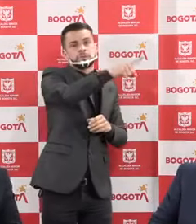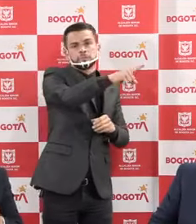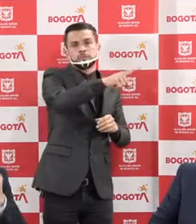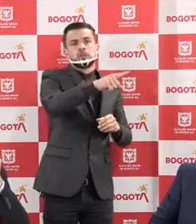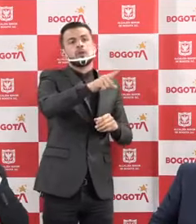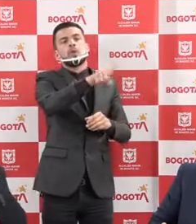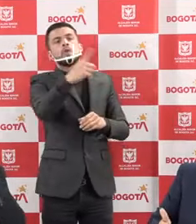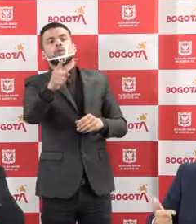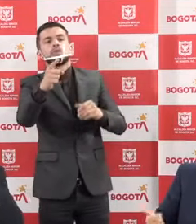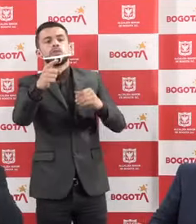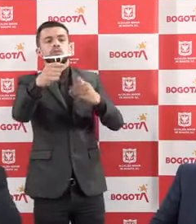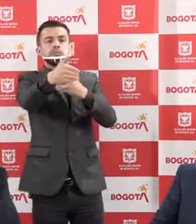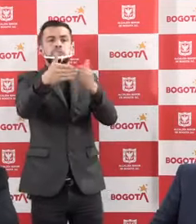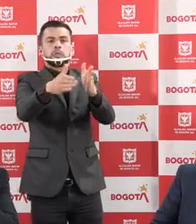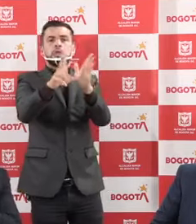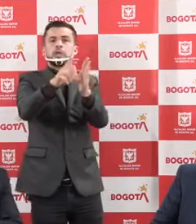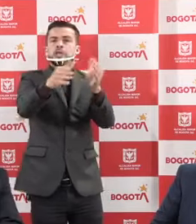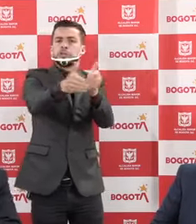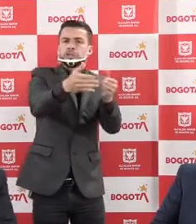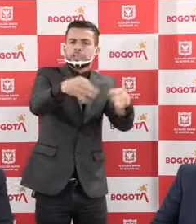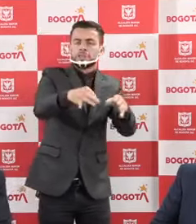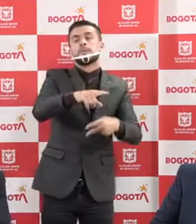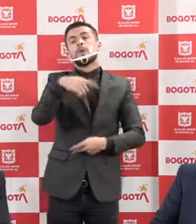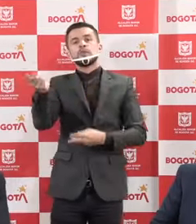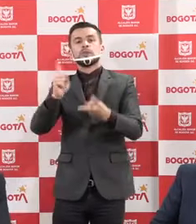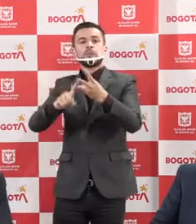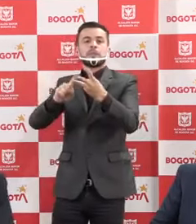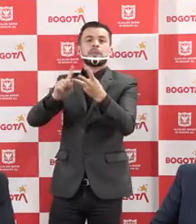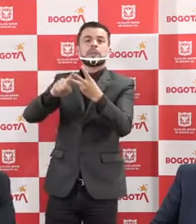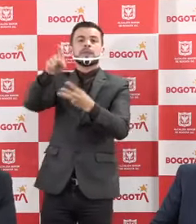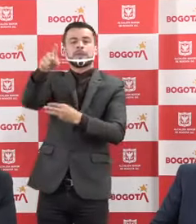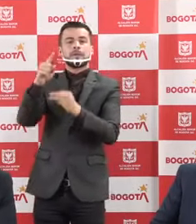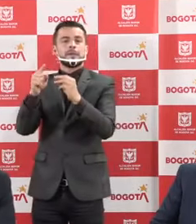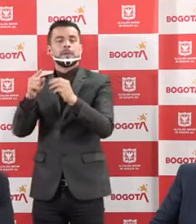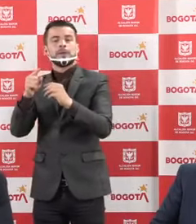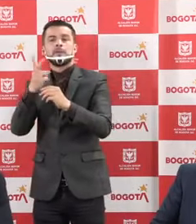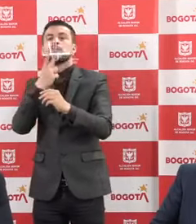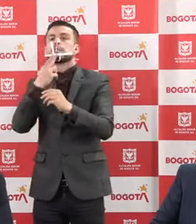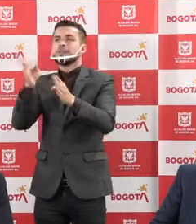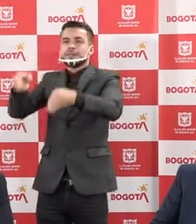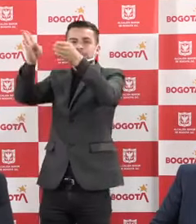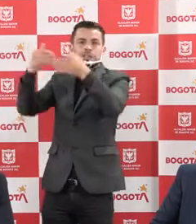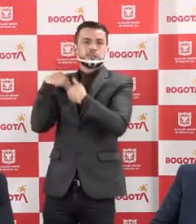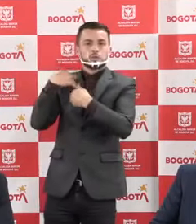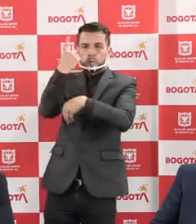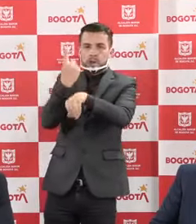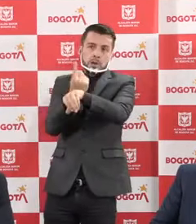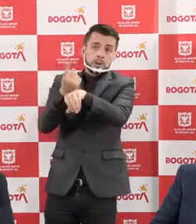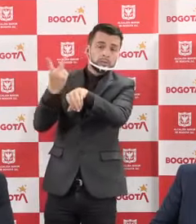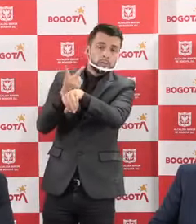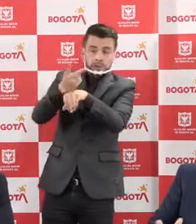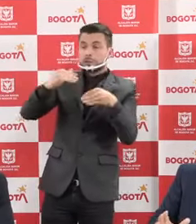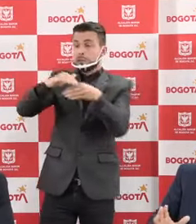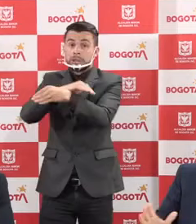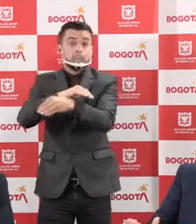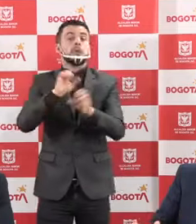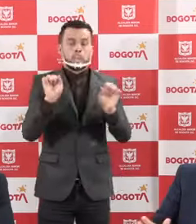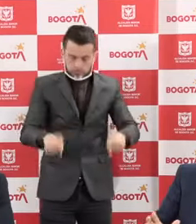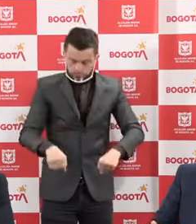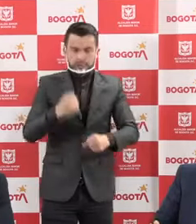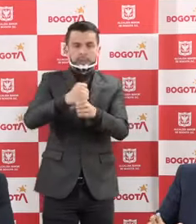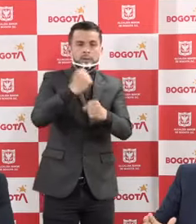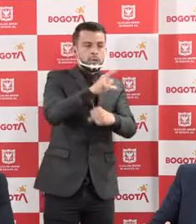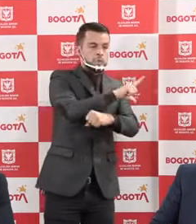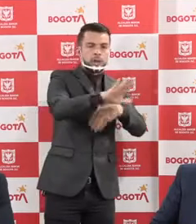apartahoteles y alojamiento por horas no tienen restricción horaria pueden trabajar de lunes a domingo el cupo de